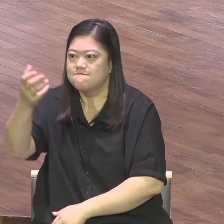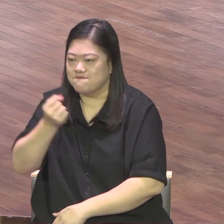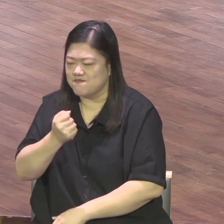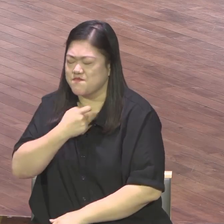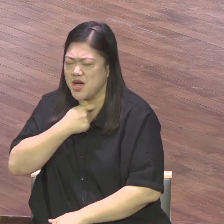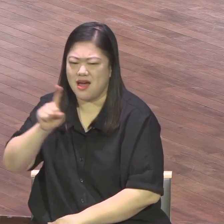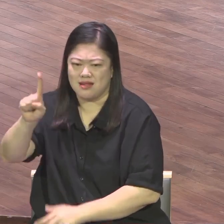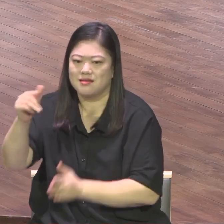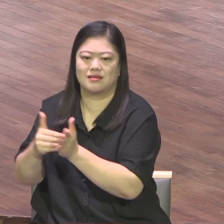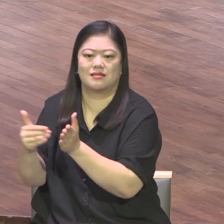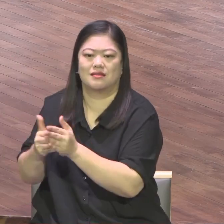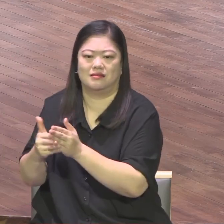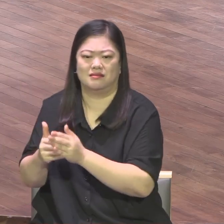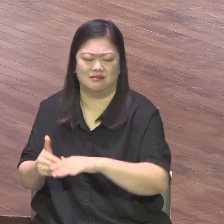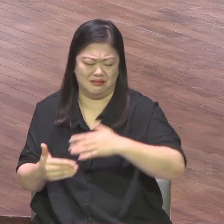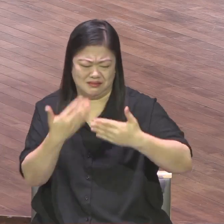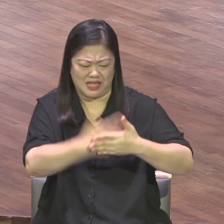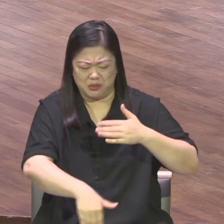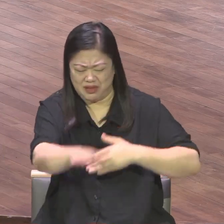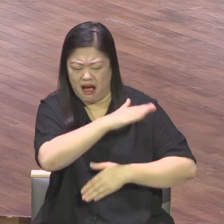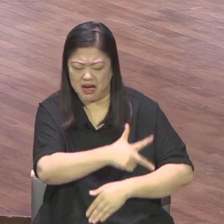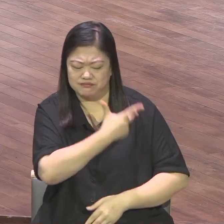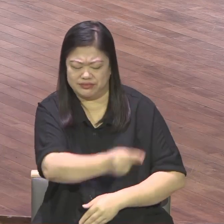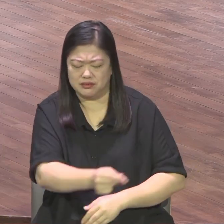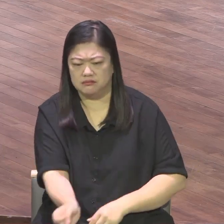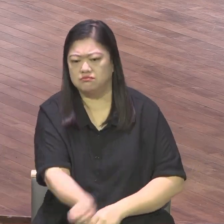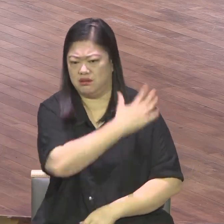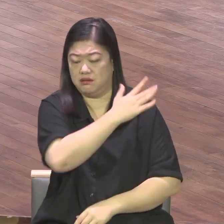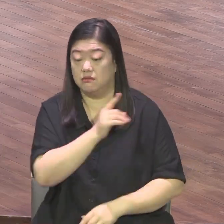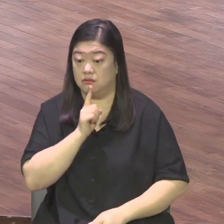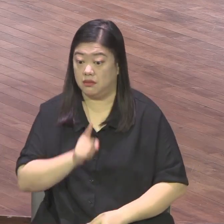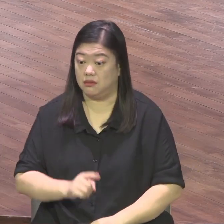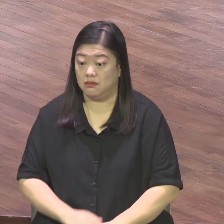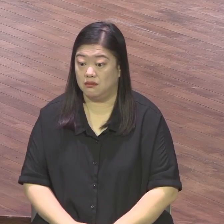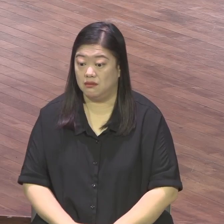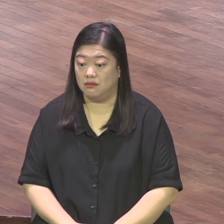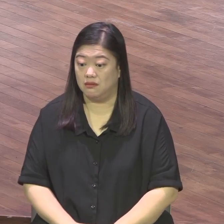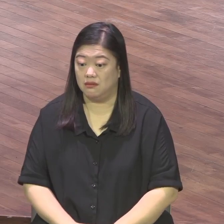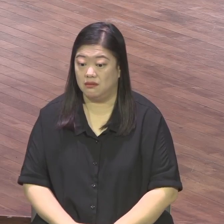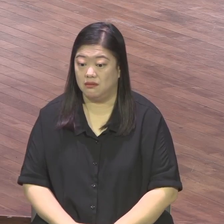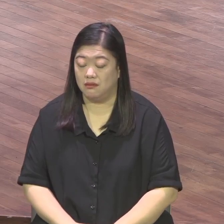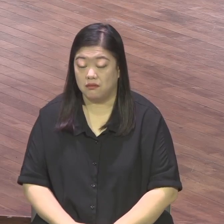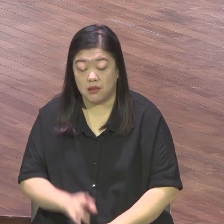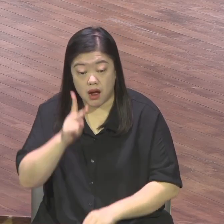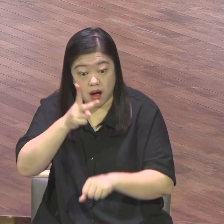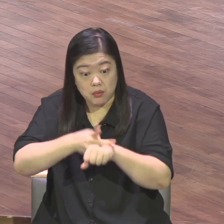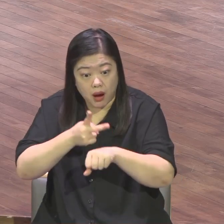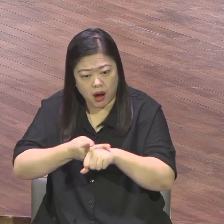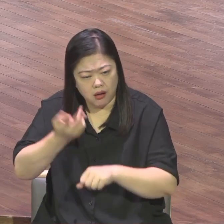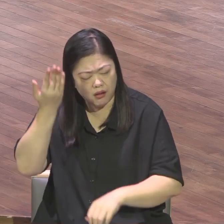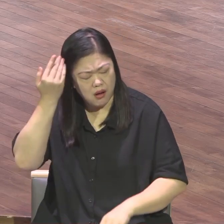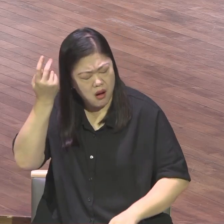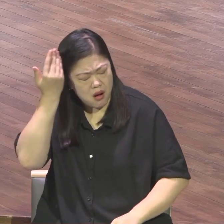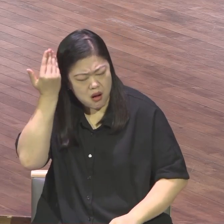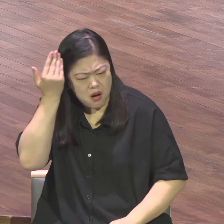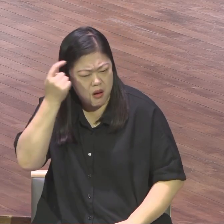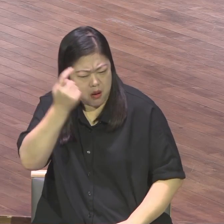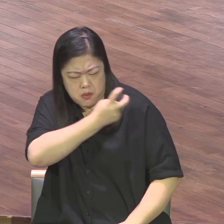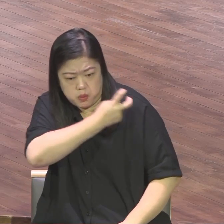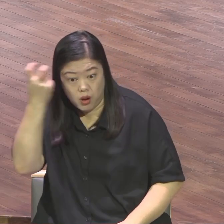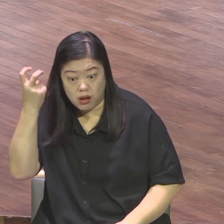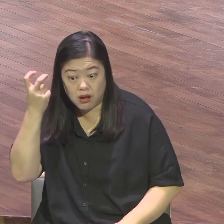하려 아미니. 그리스도에게 발견되기 원한다. 내 삶이 그리스도를 위하여